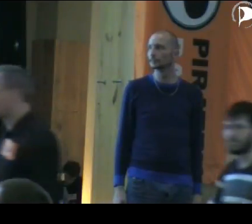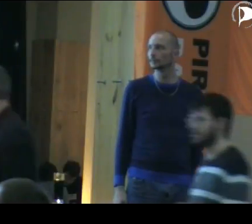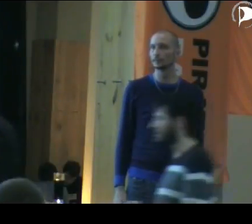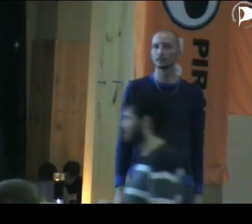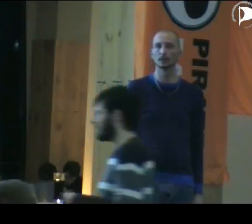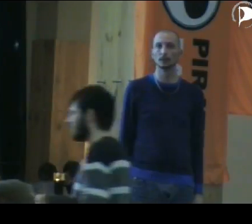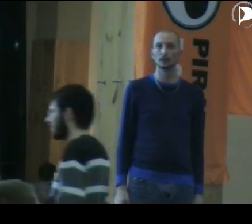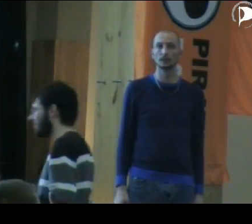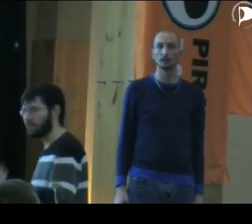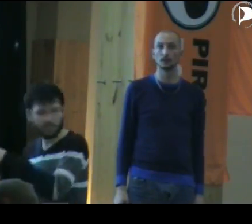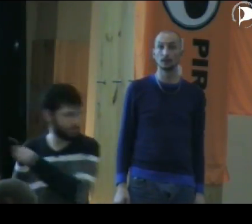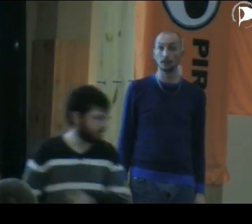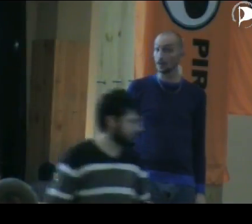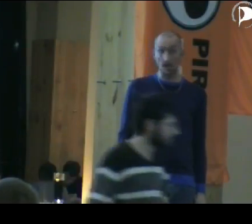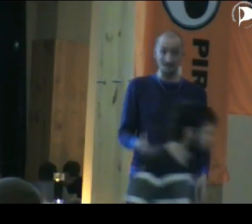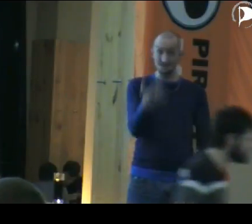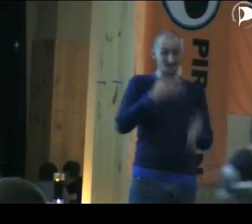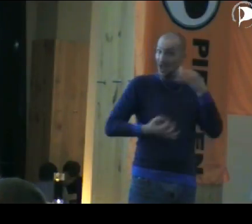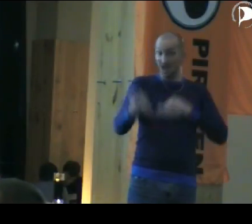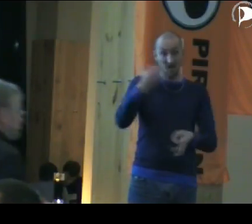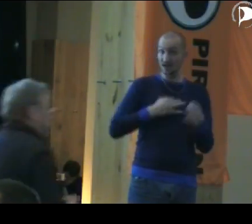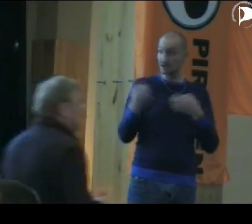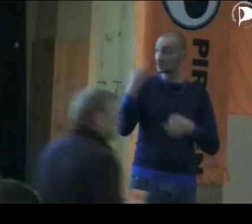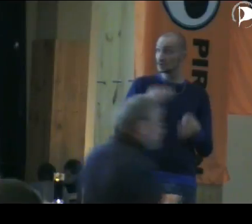gibt es keine fragen an den kandidaten